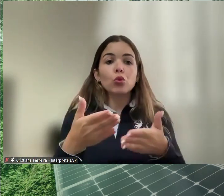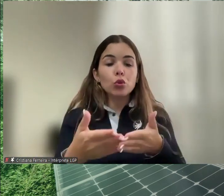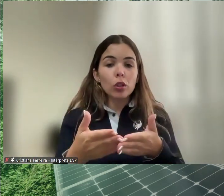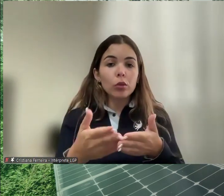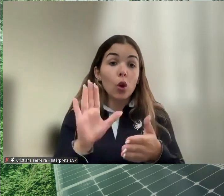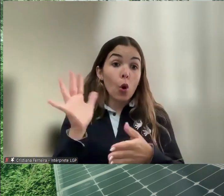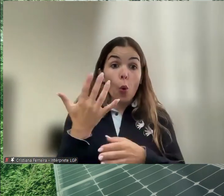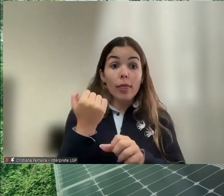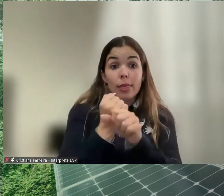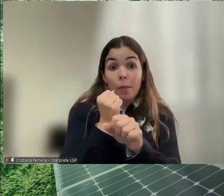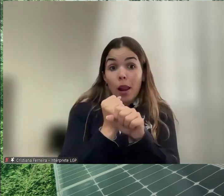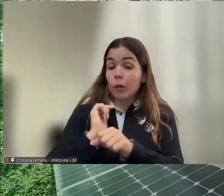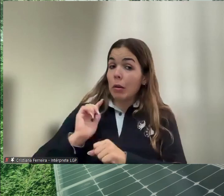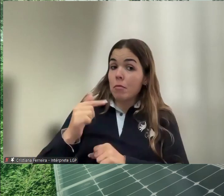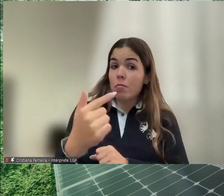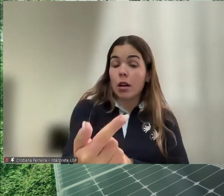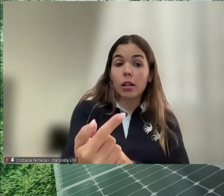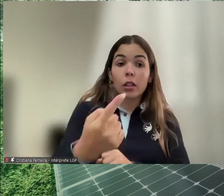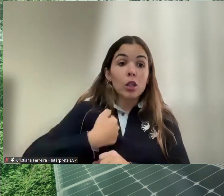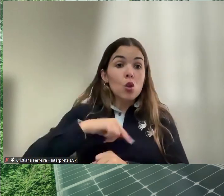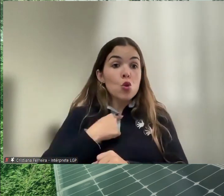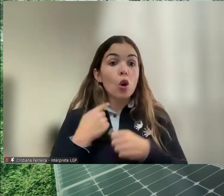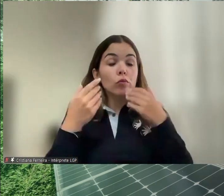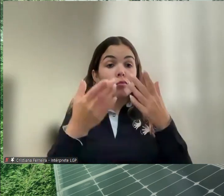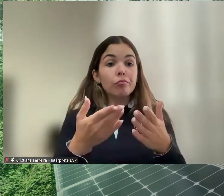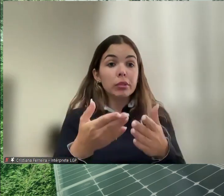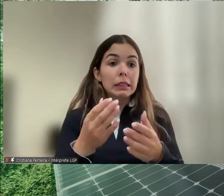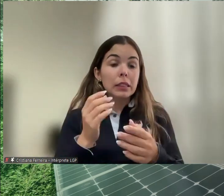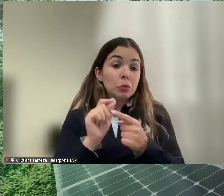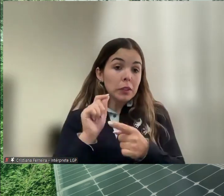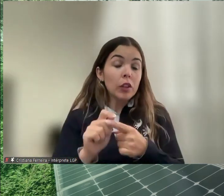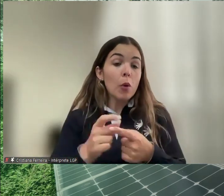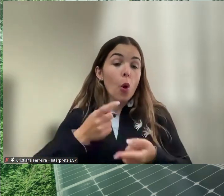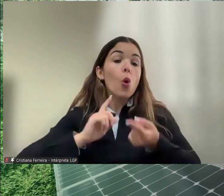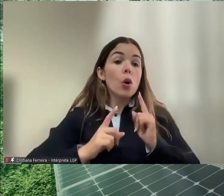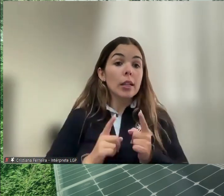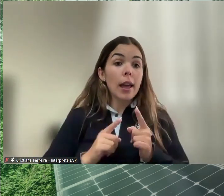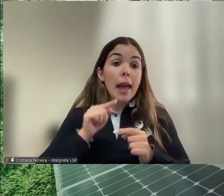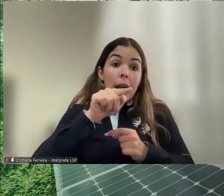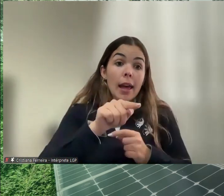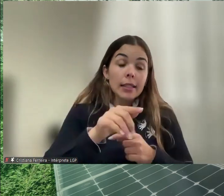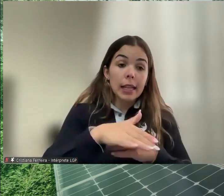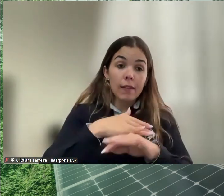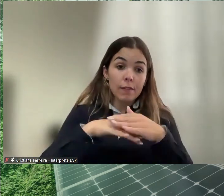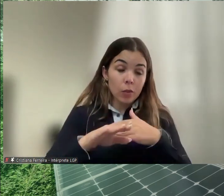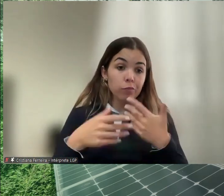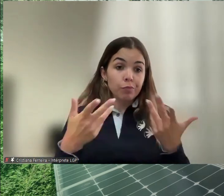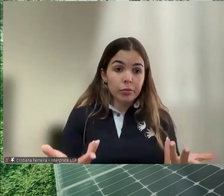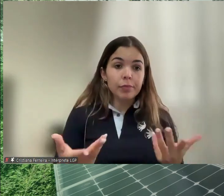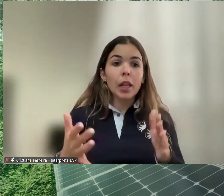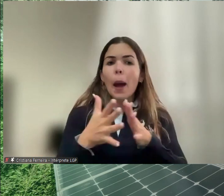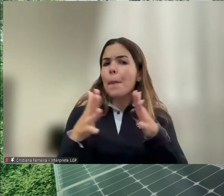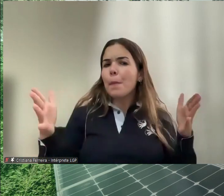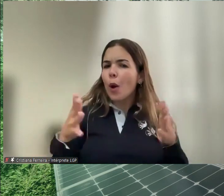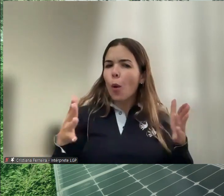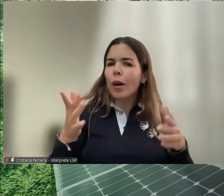trabalhamos no nosso dia-a-dia, estamos a contribuir exatamente para essa concretização. A maior parte de nós não tem